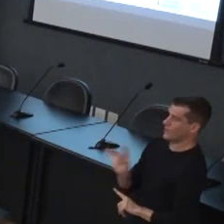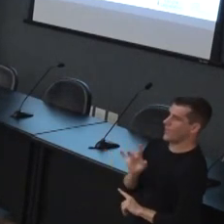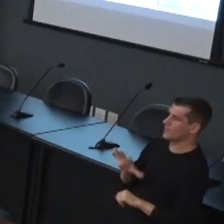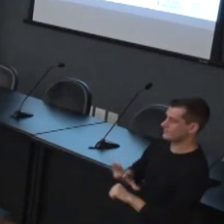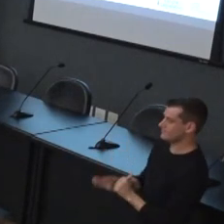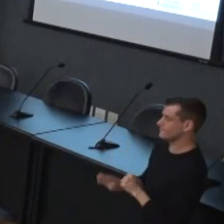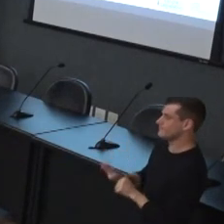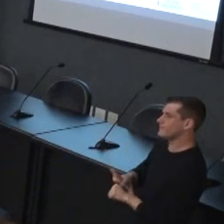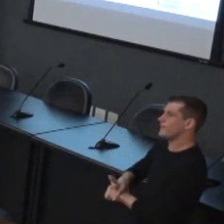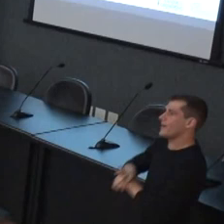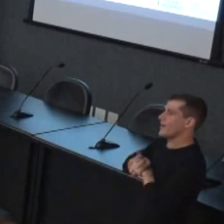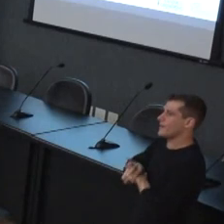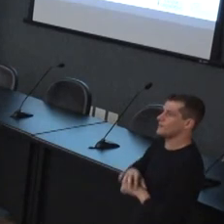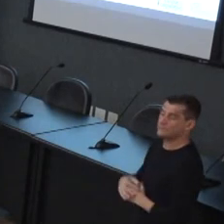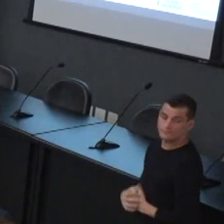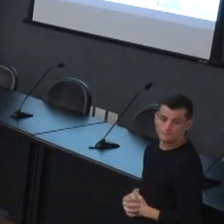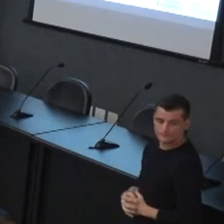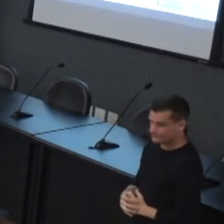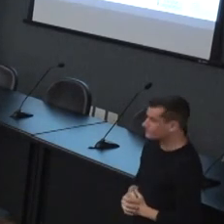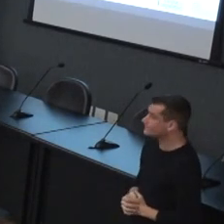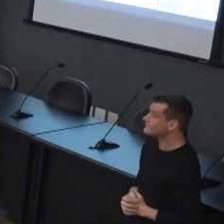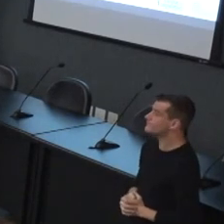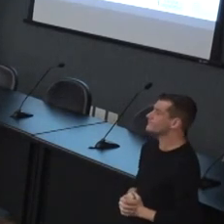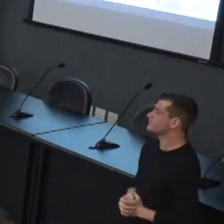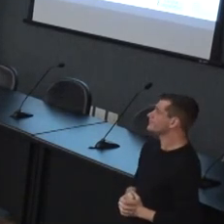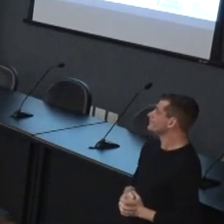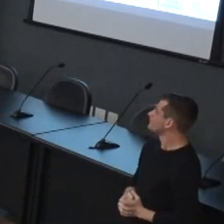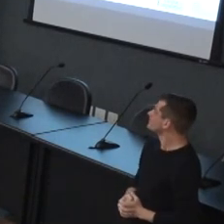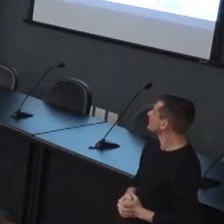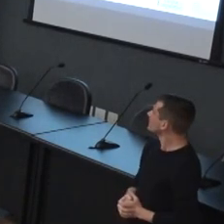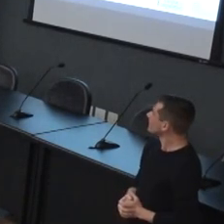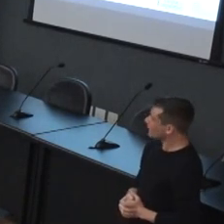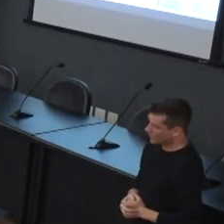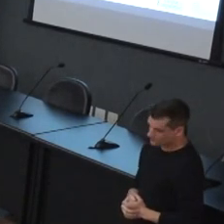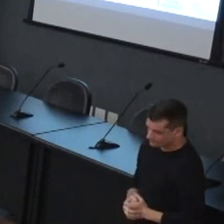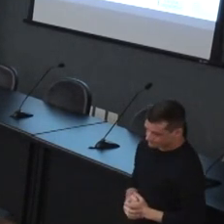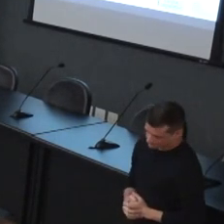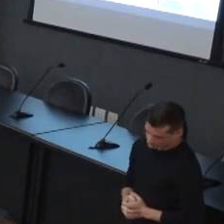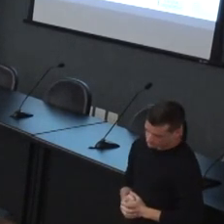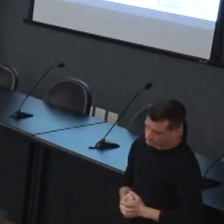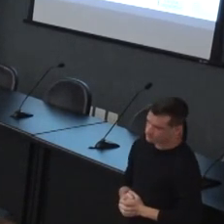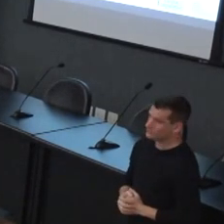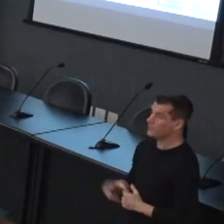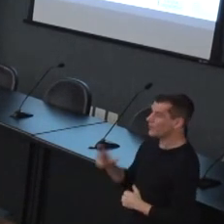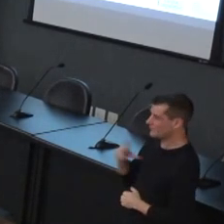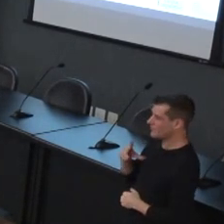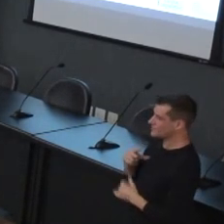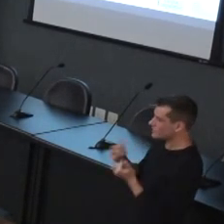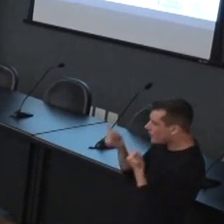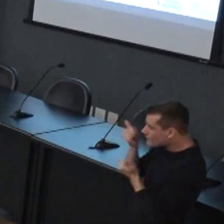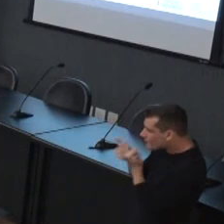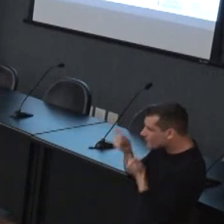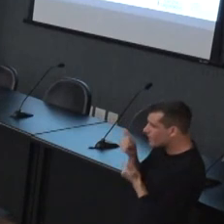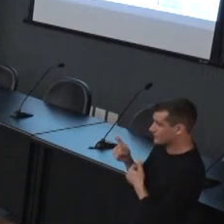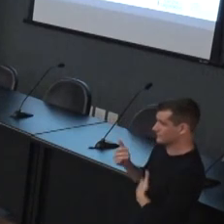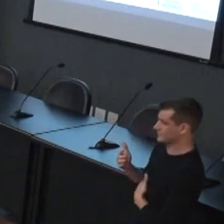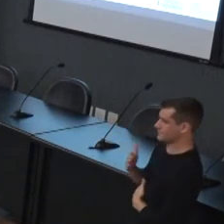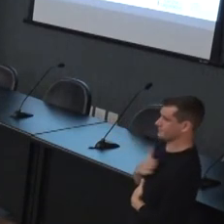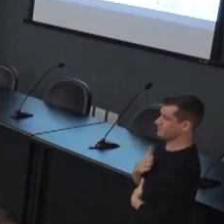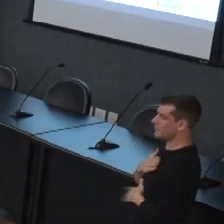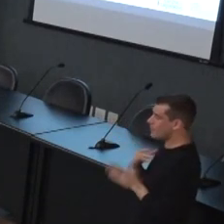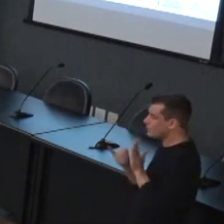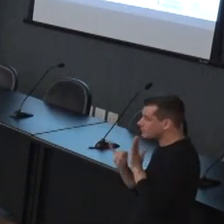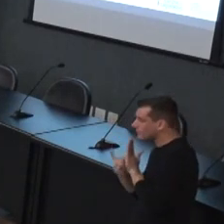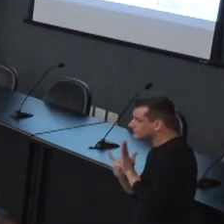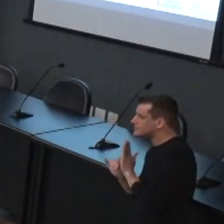a pessoa então não pode então as minhas informações pessoais em relação a minha intimidade eu não quero que divulgue né o meu